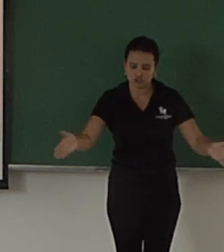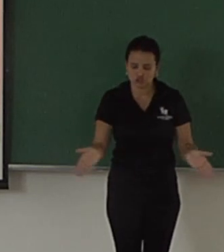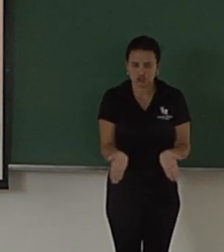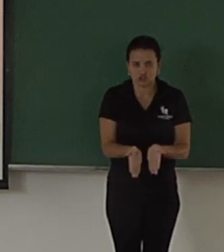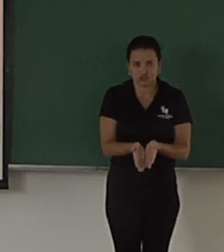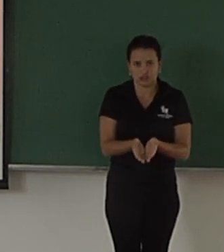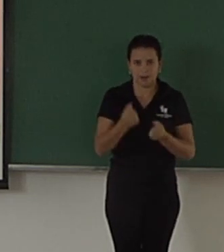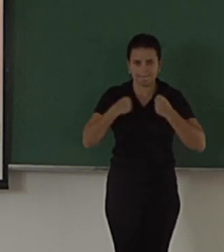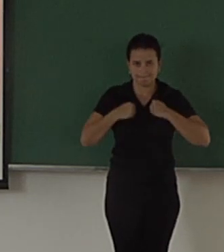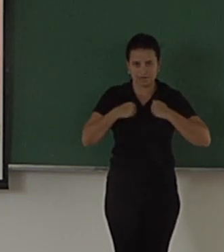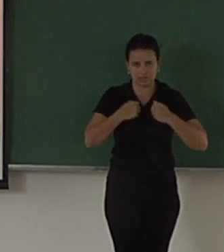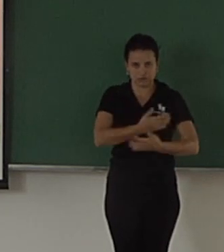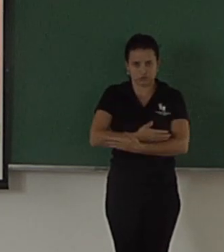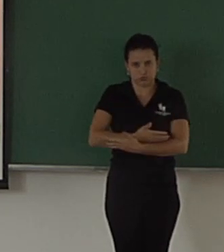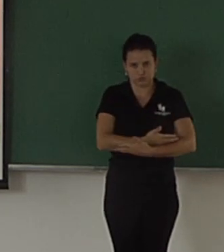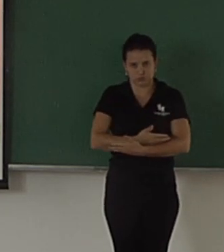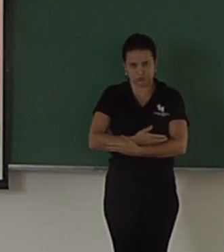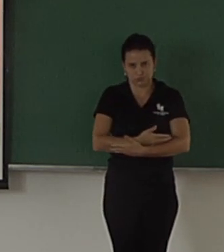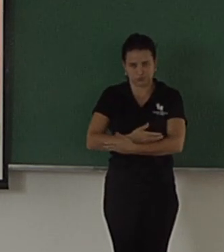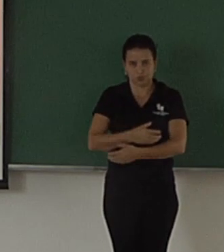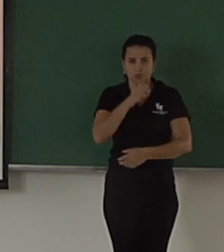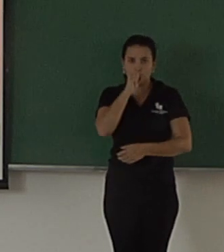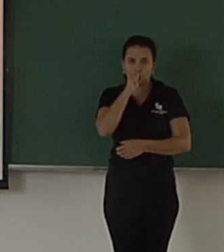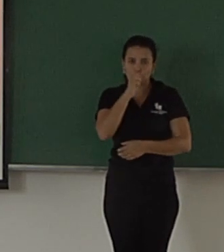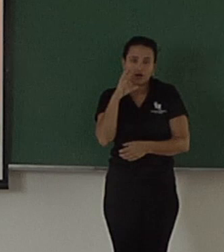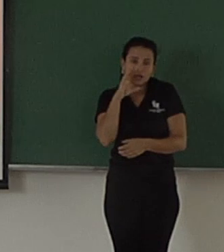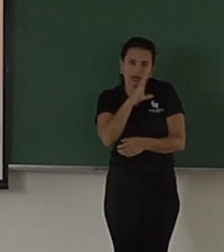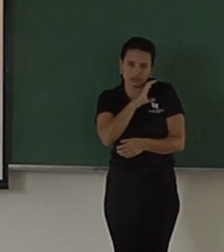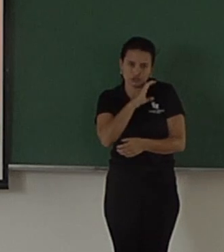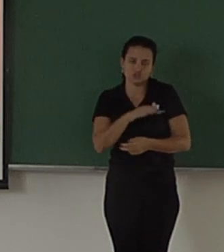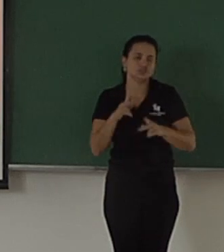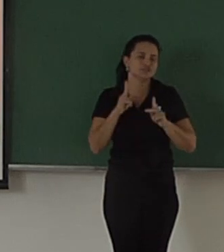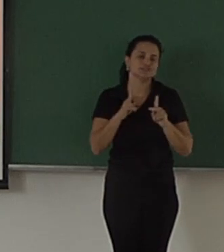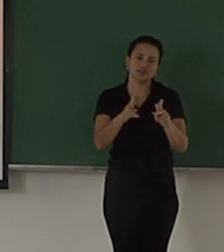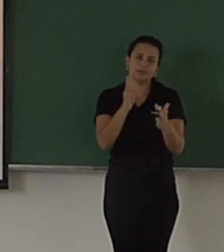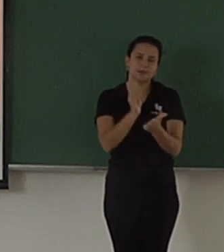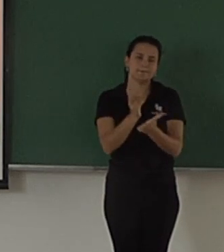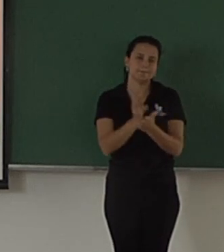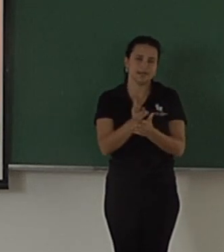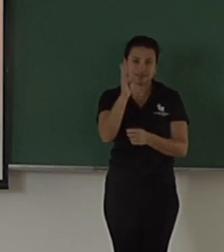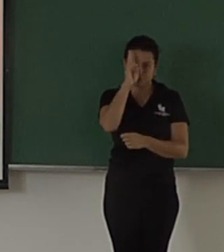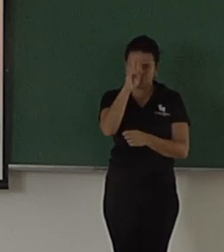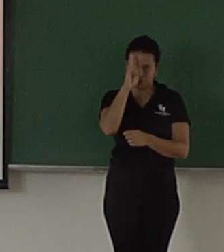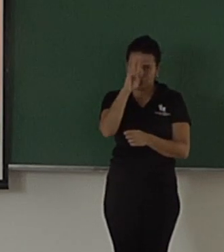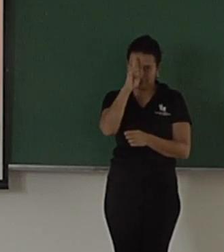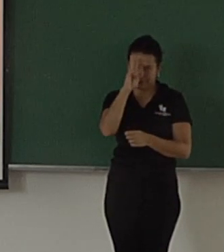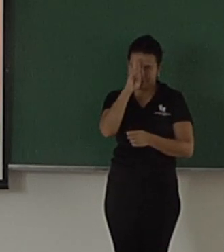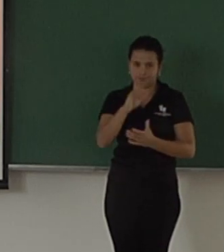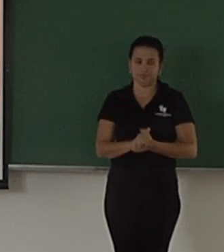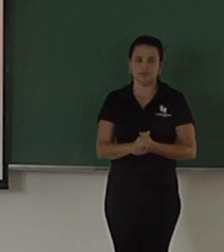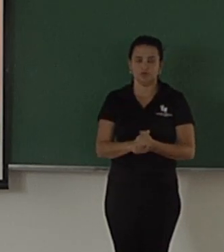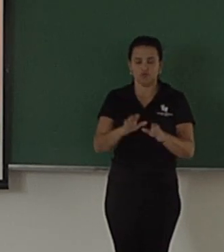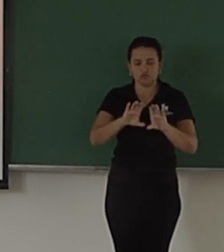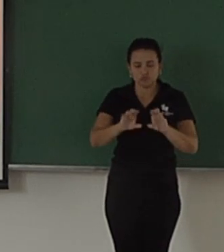mingau quente, tudo isso. A história vai sempre, muda só o personagem. Superfícies superaquecidas como